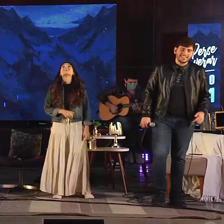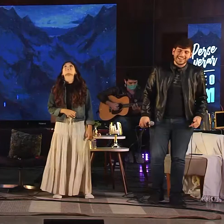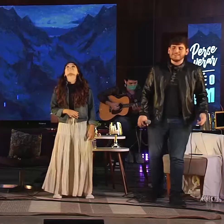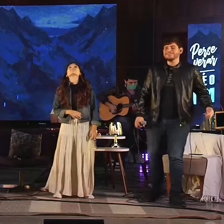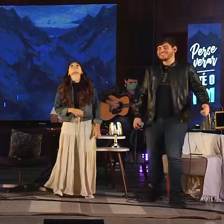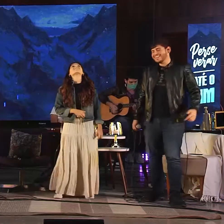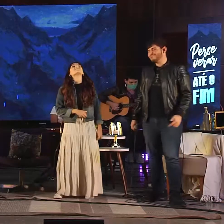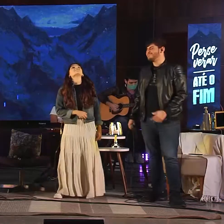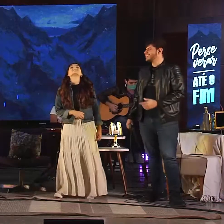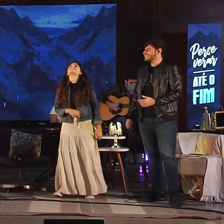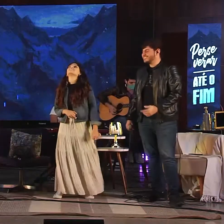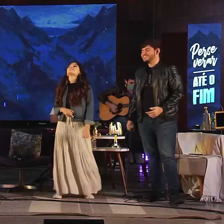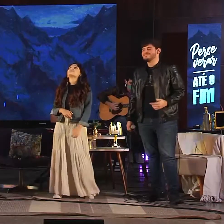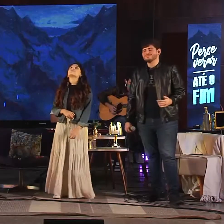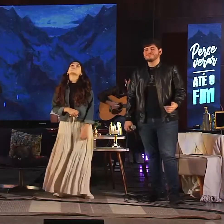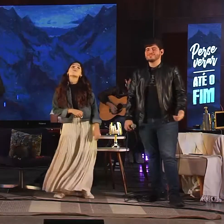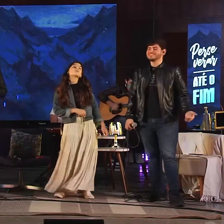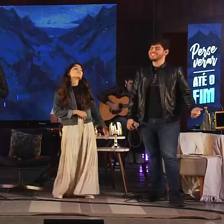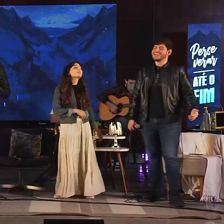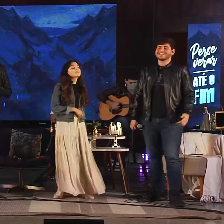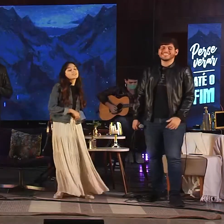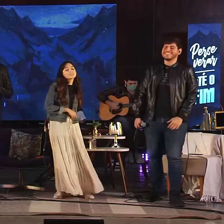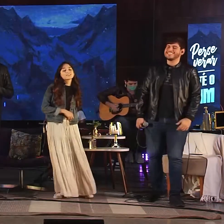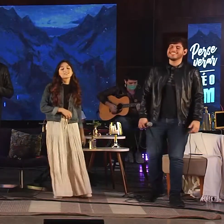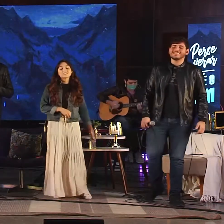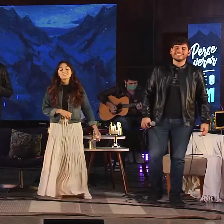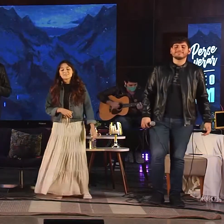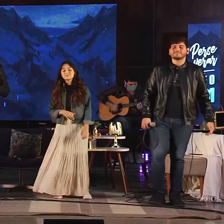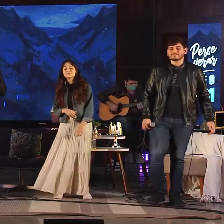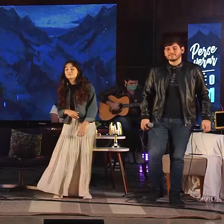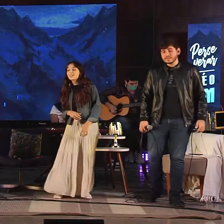nele tenho o que preciso hoje aqui.